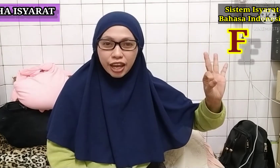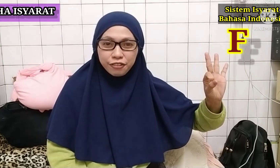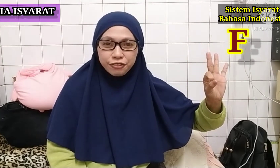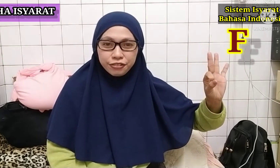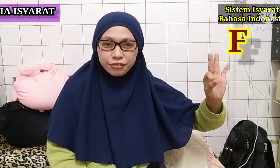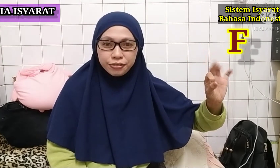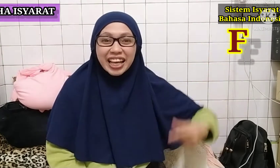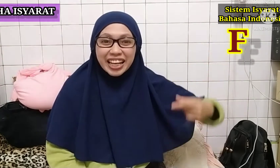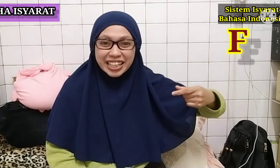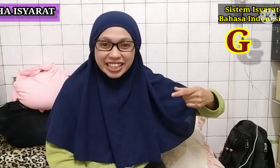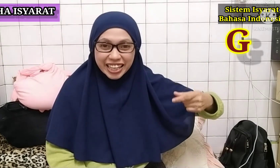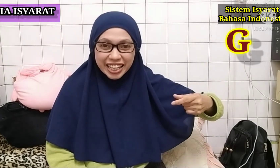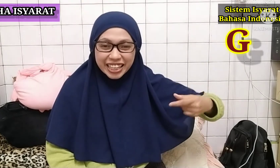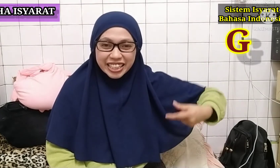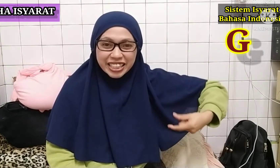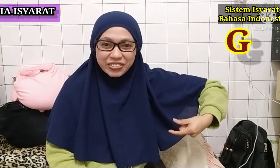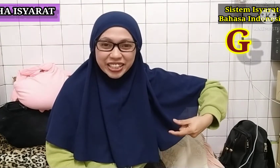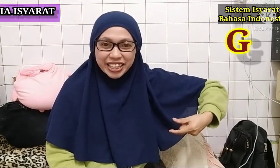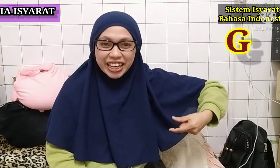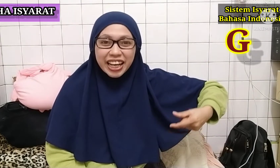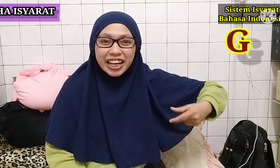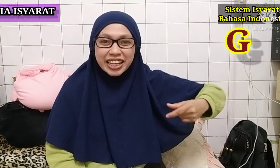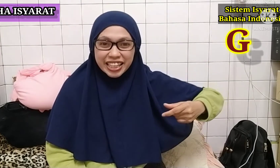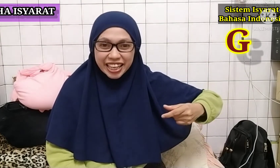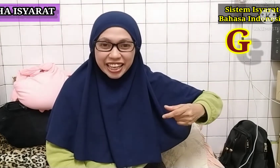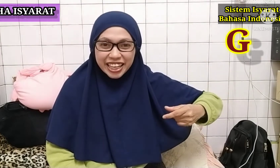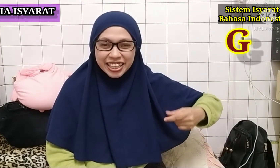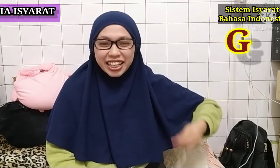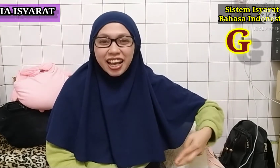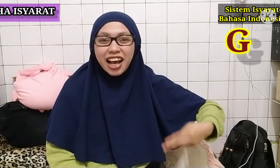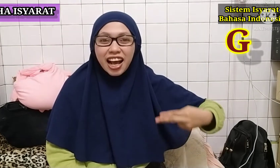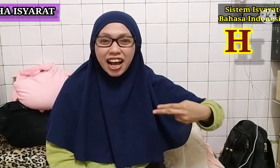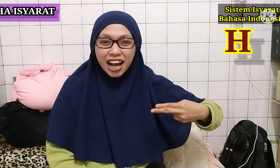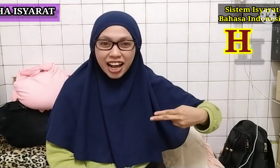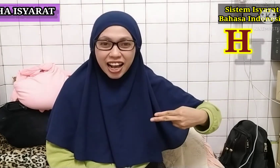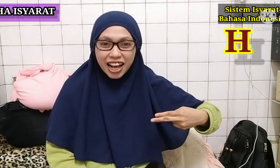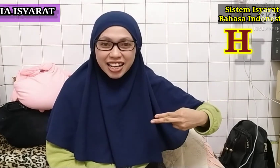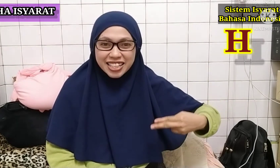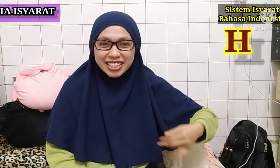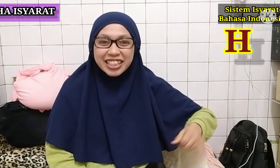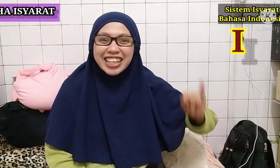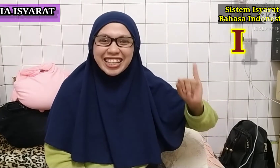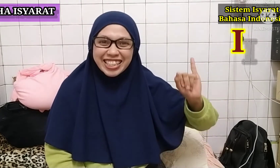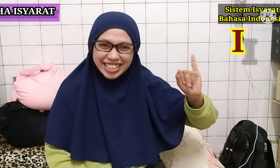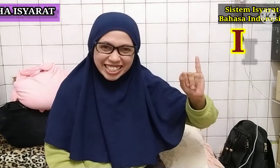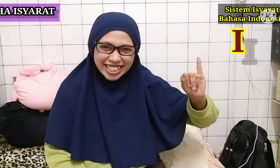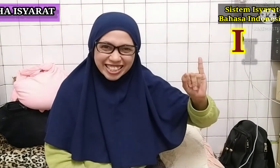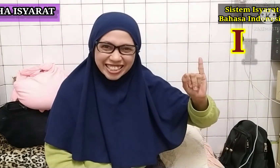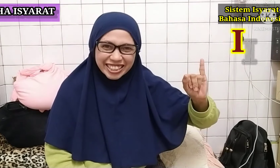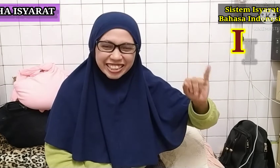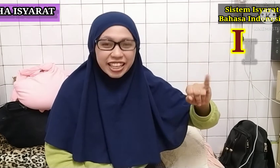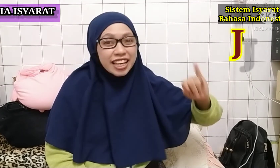F, G, ini tuh G ya, G, H, I,